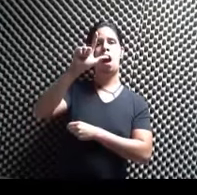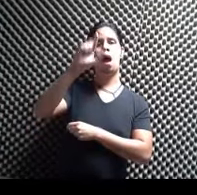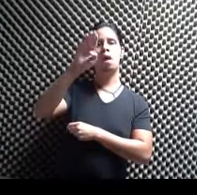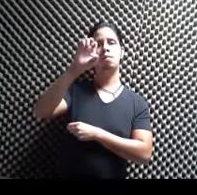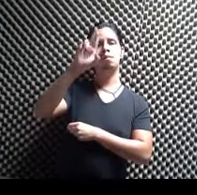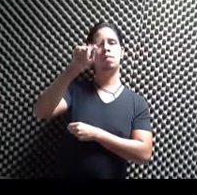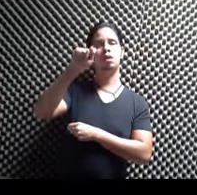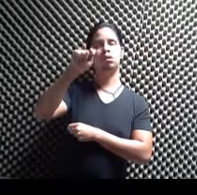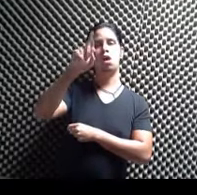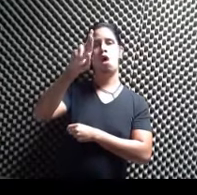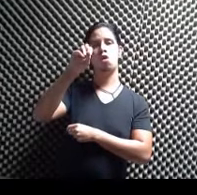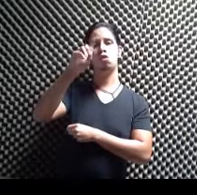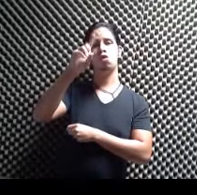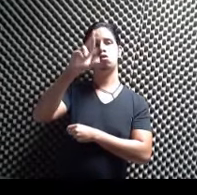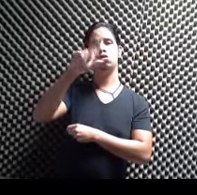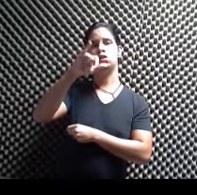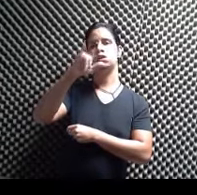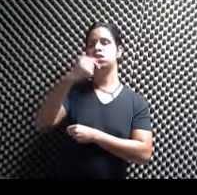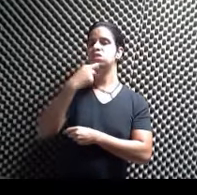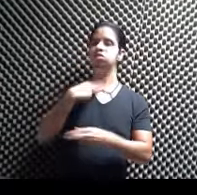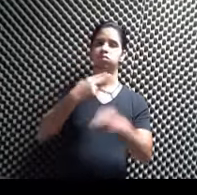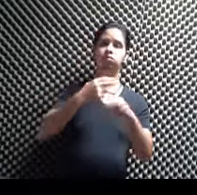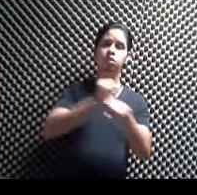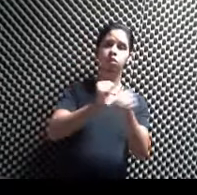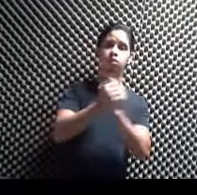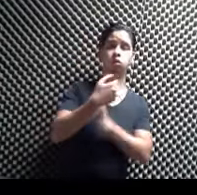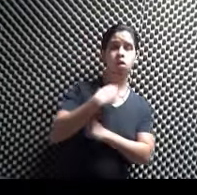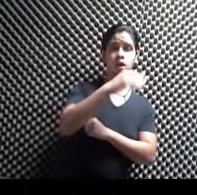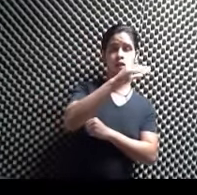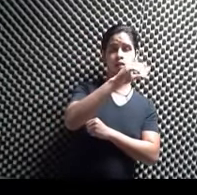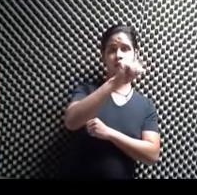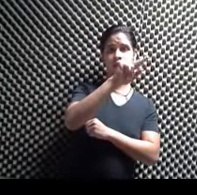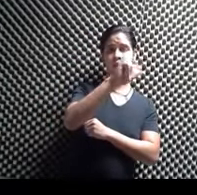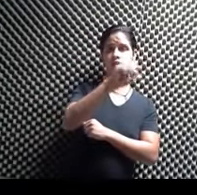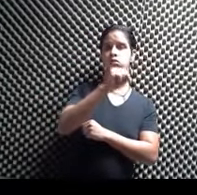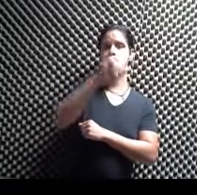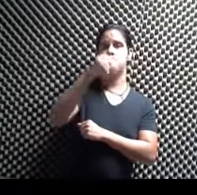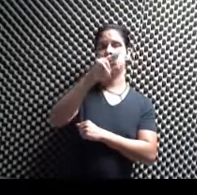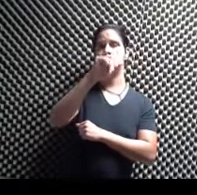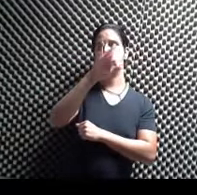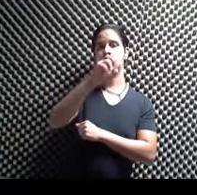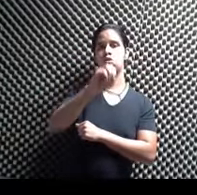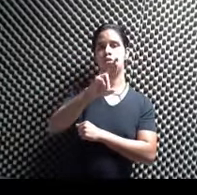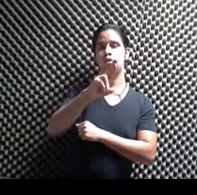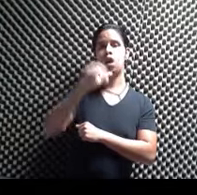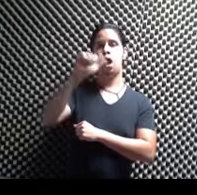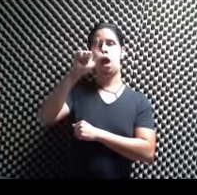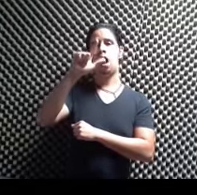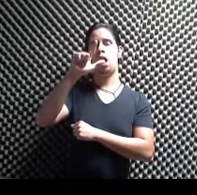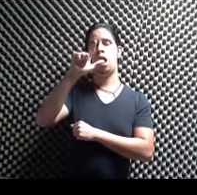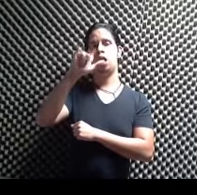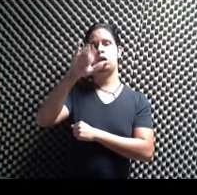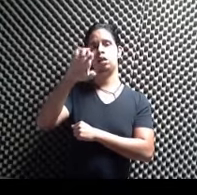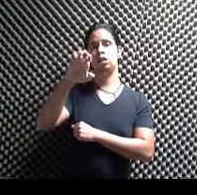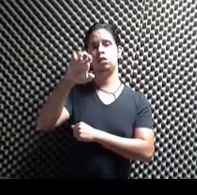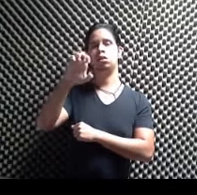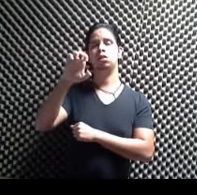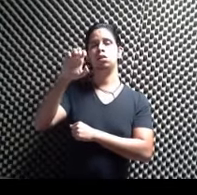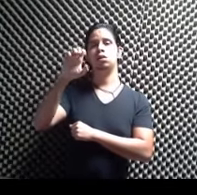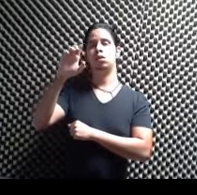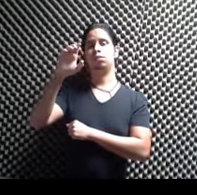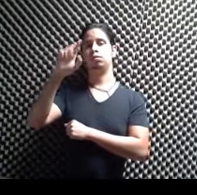verdad, la van a pasar bien. ¿Y quiénes están ahí contigo? Deddy Romero, Albert Rodríguez, Junior Álvarez, Ali Warrington, Tita Guerrero y